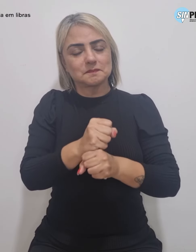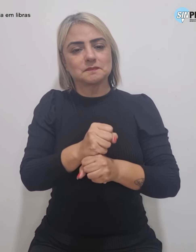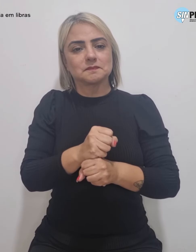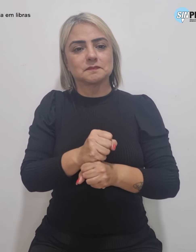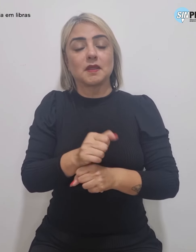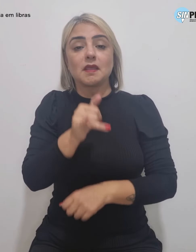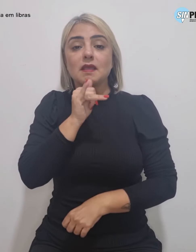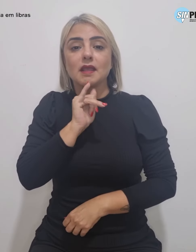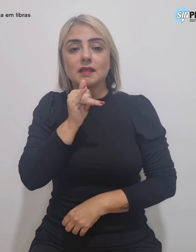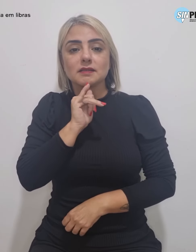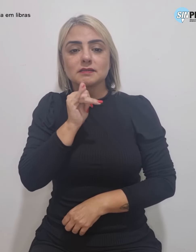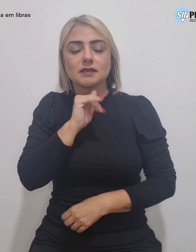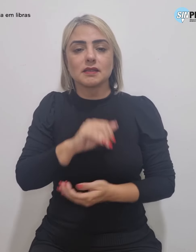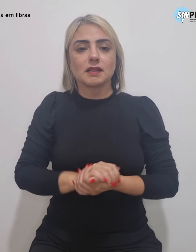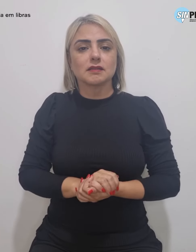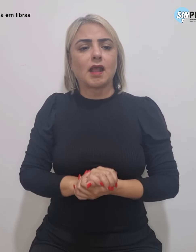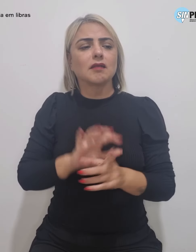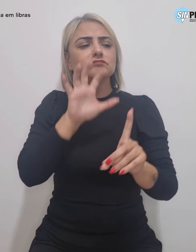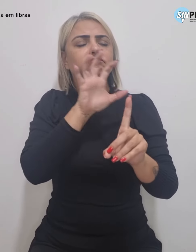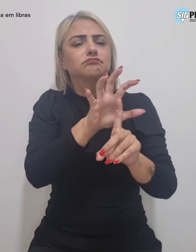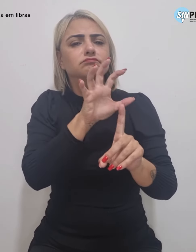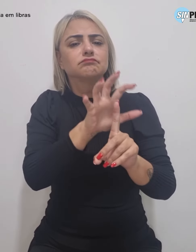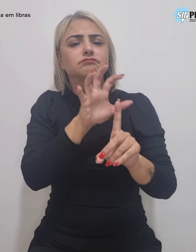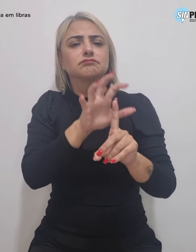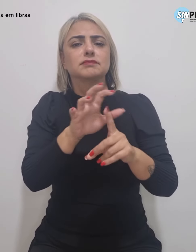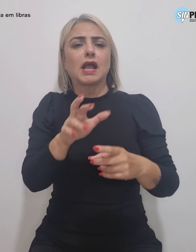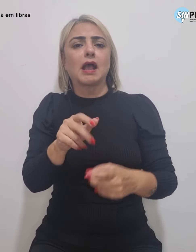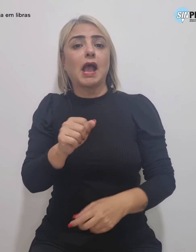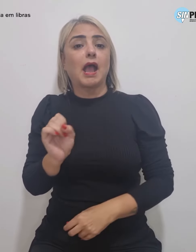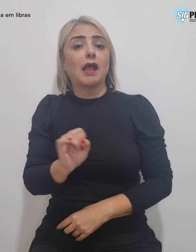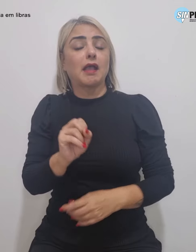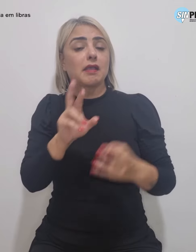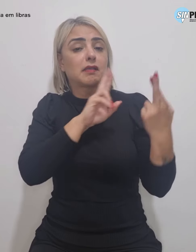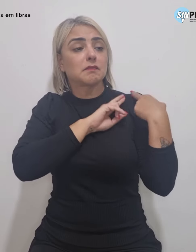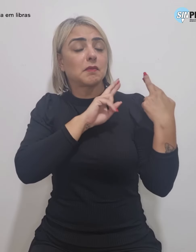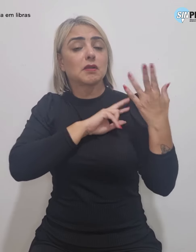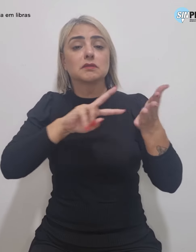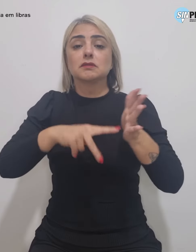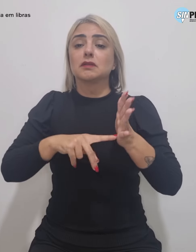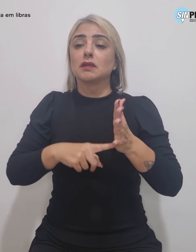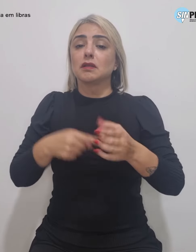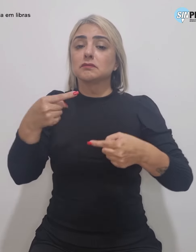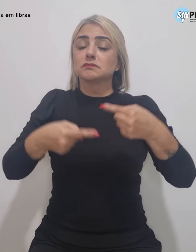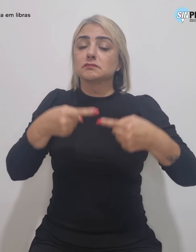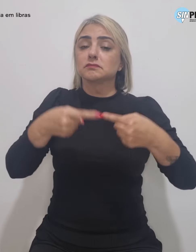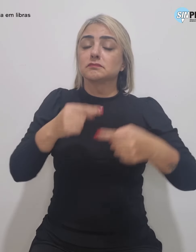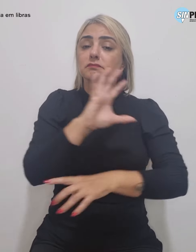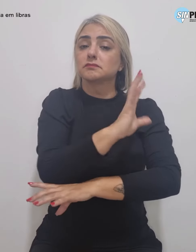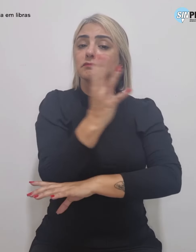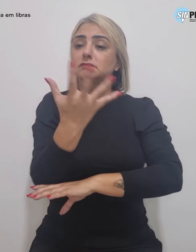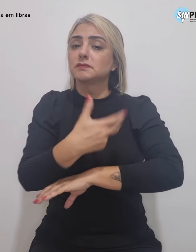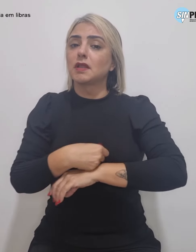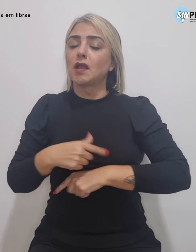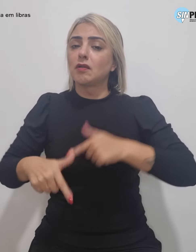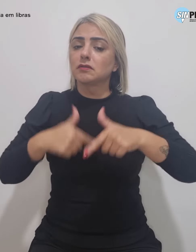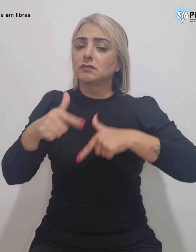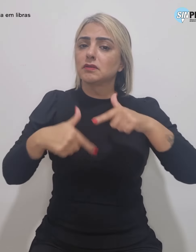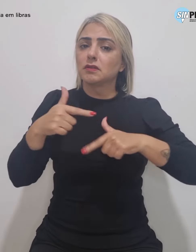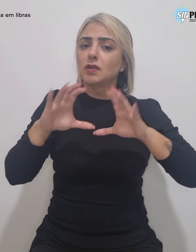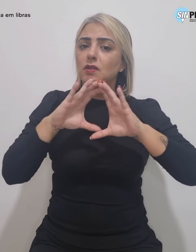exemplo, a abordagem sobre o papel do sindicato neste debate ambiental e a atuação do Coletivo de